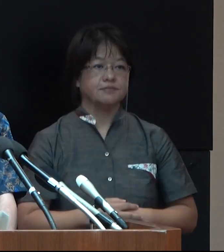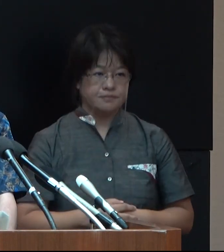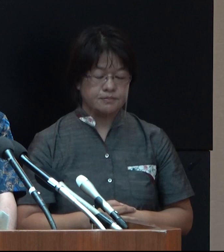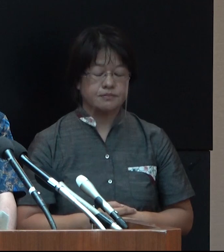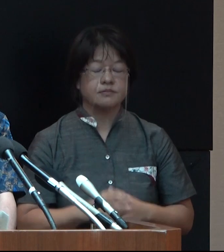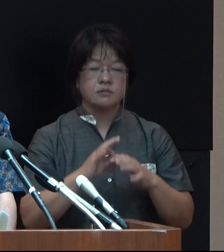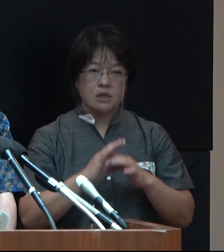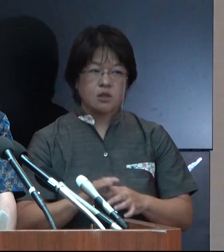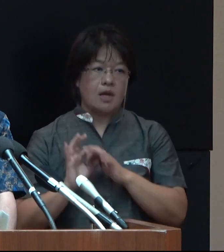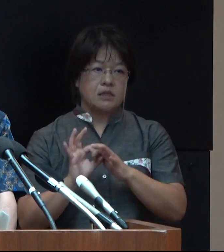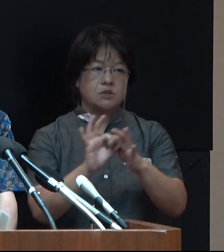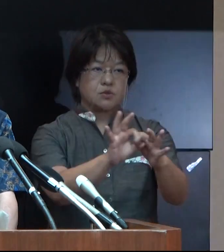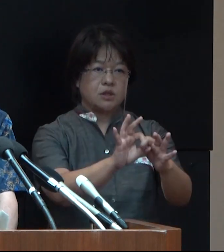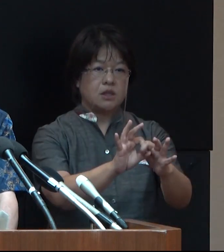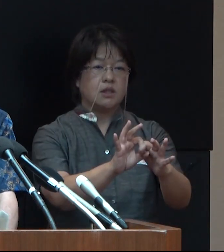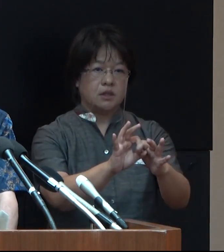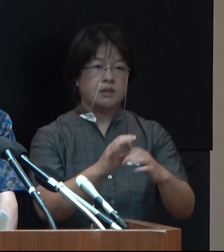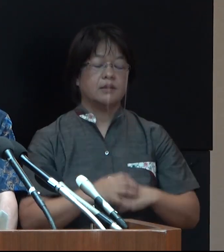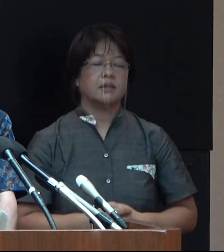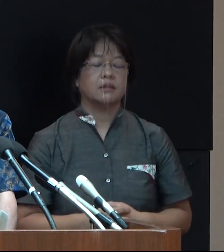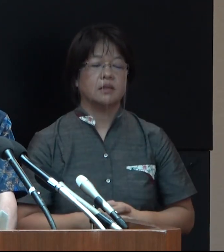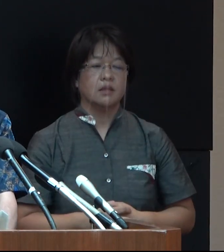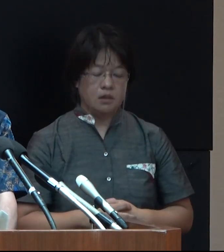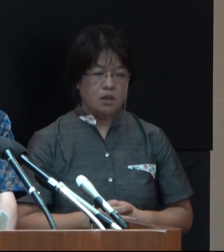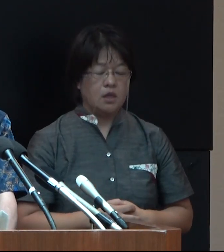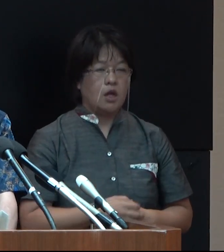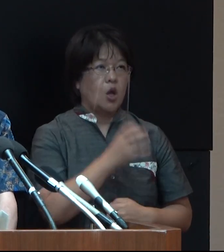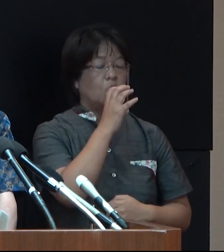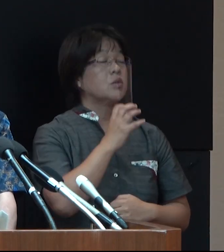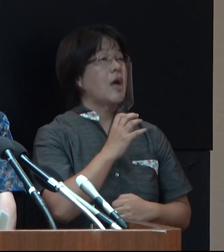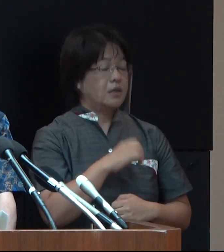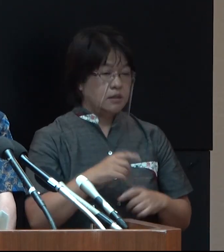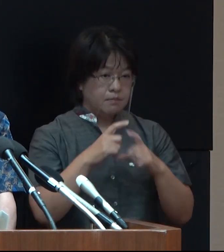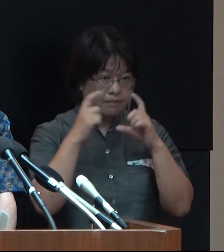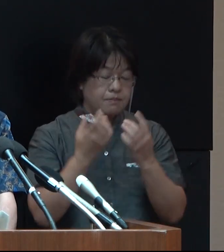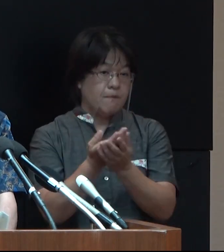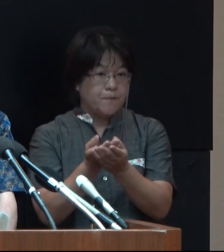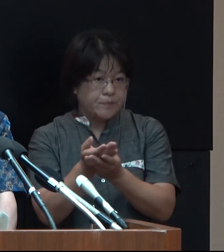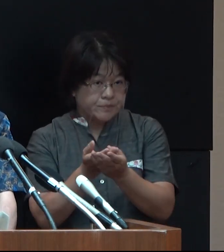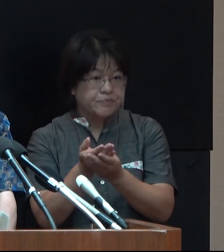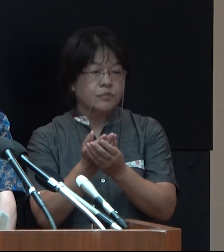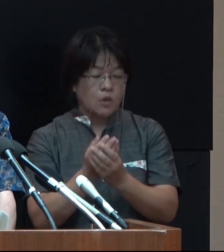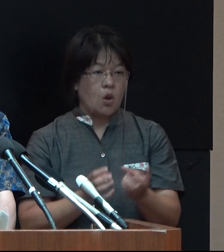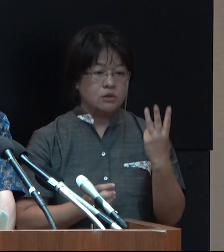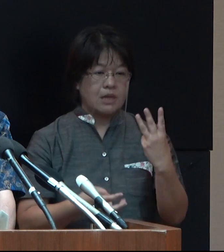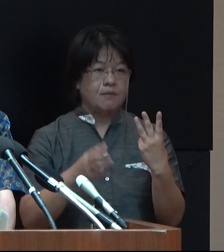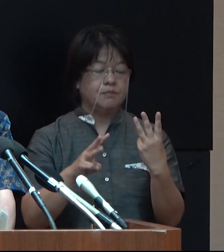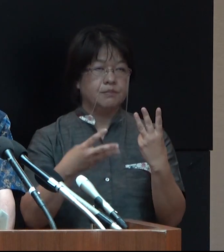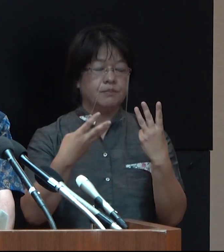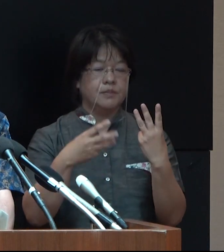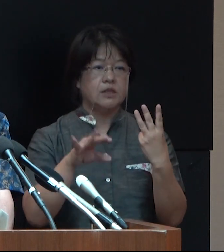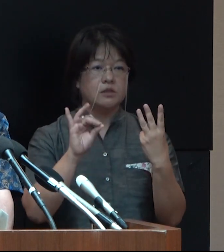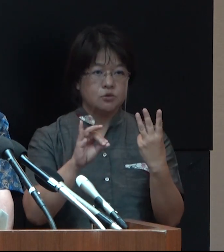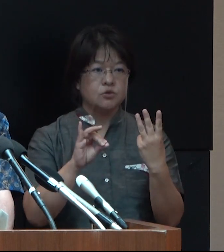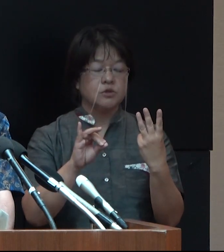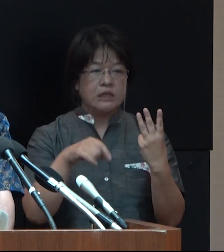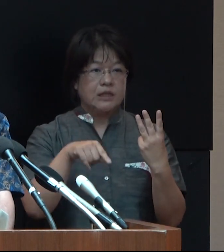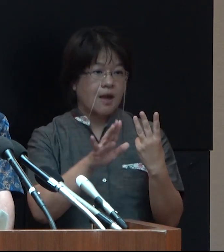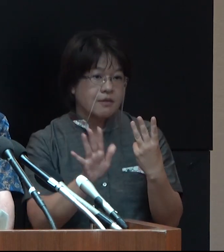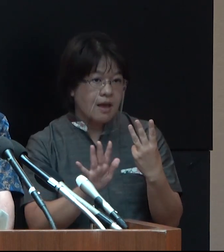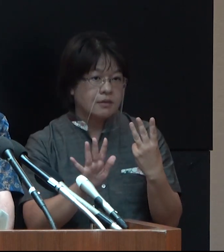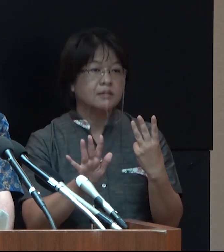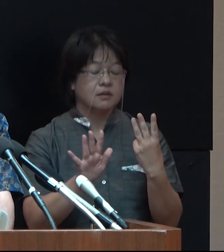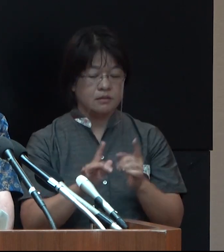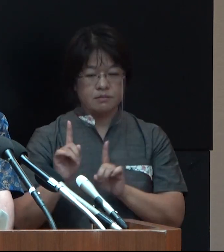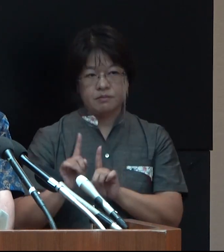ですから引き続き、うがい、手洗い、マスクをつける、3密を避ける、人と人との空間